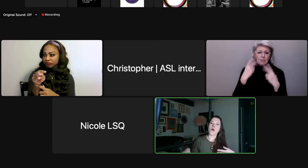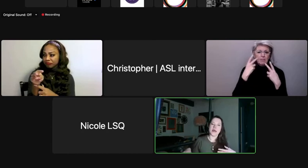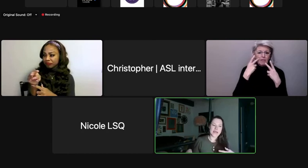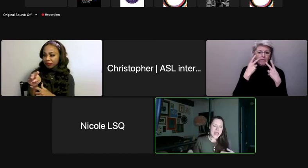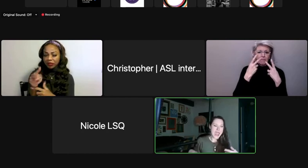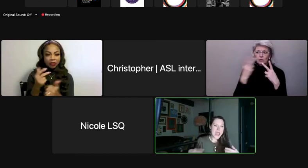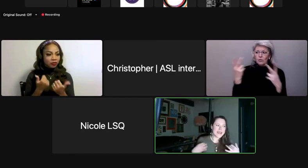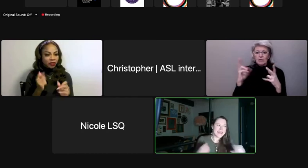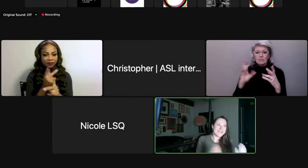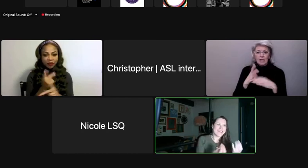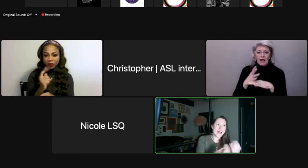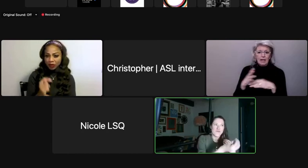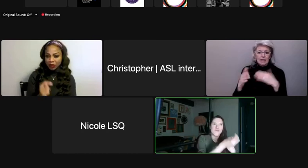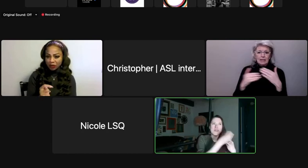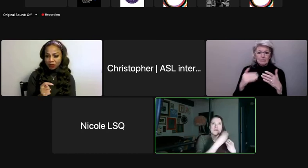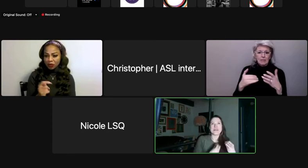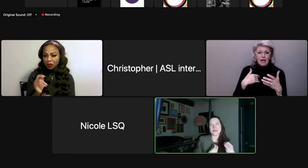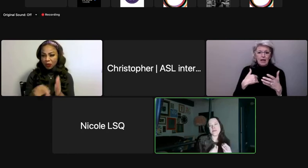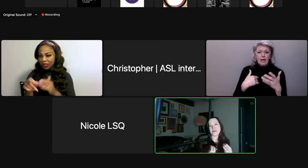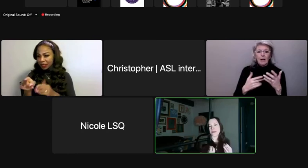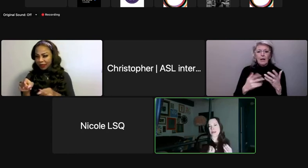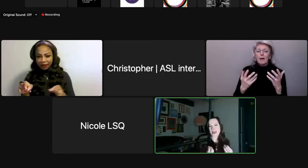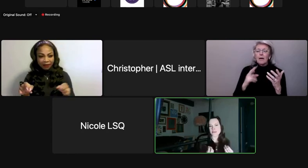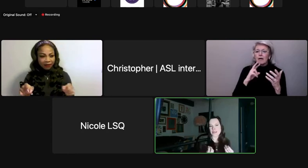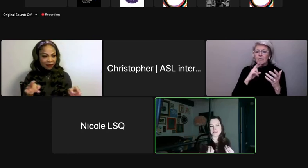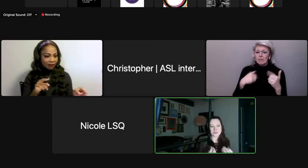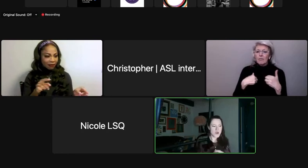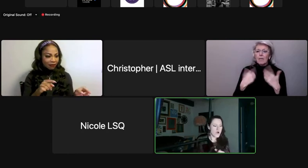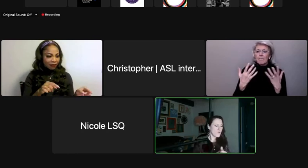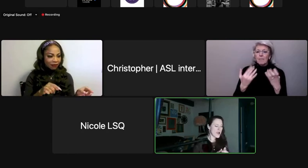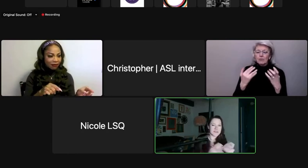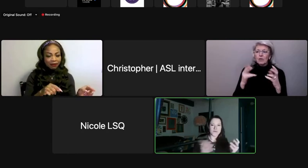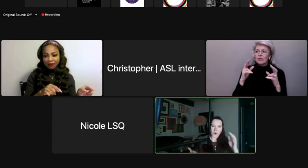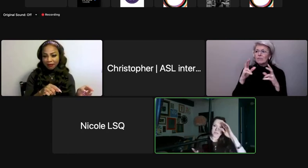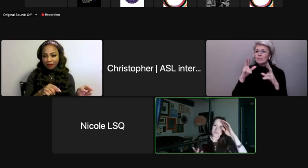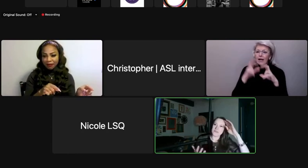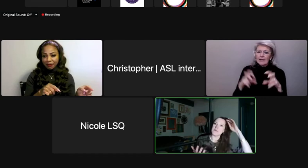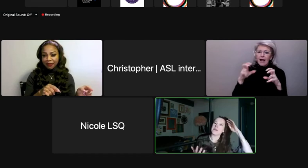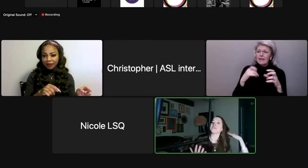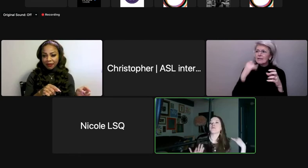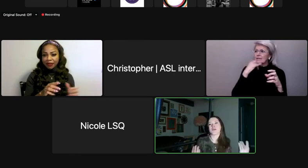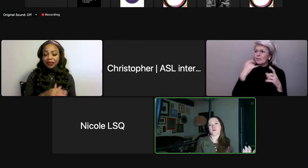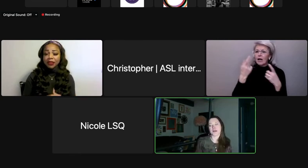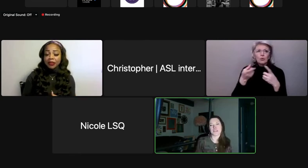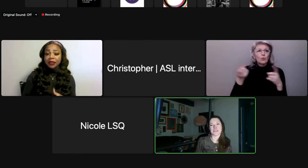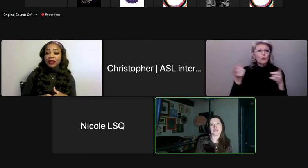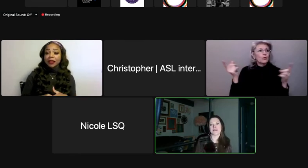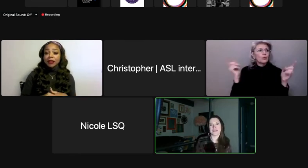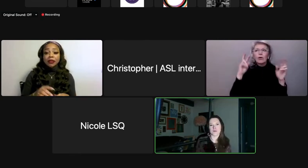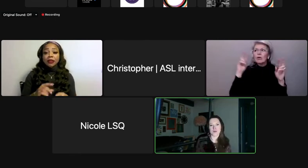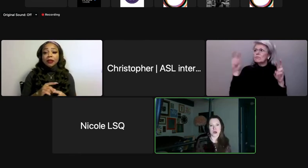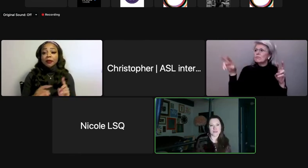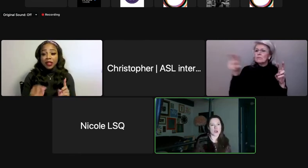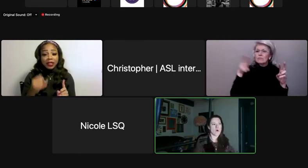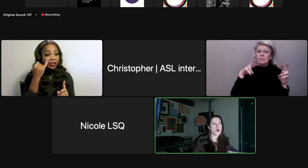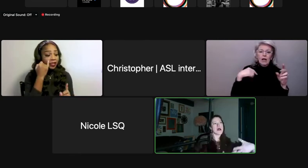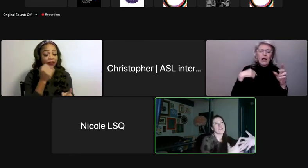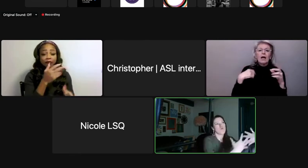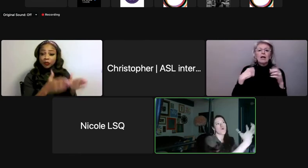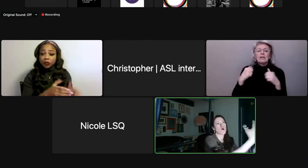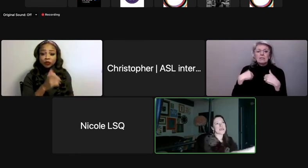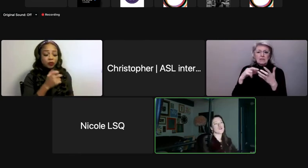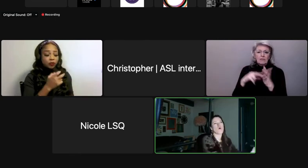'entre dans un espace j'ai besoin d'analyser ce qui se passe autour de moi ce qui me permet donc